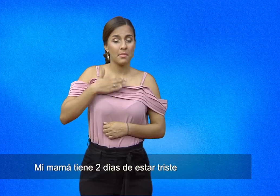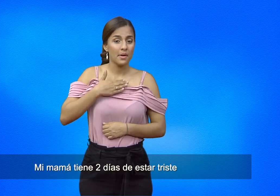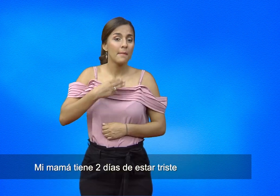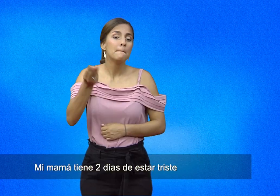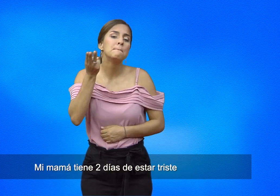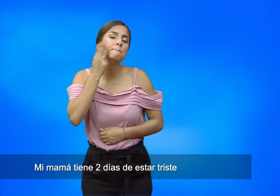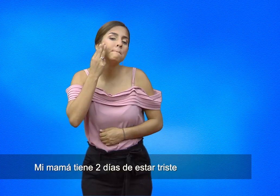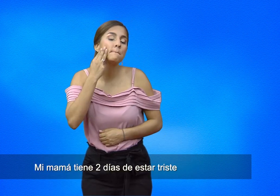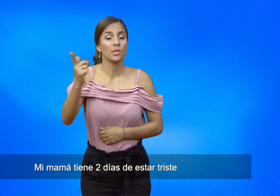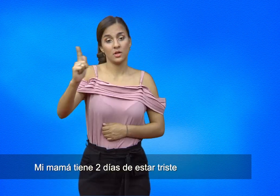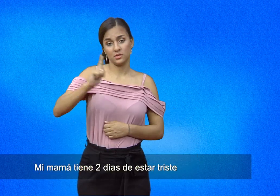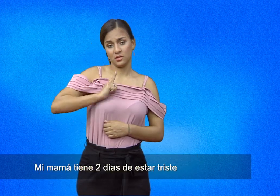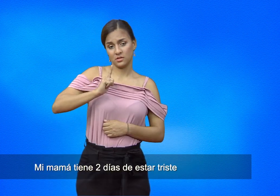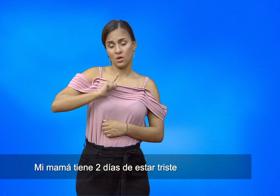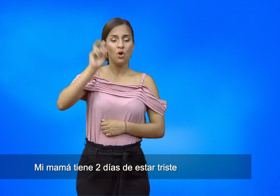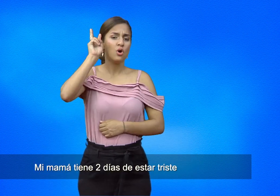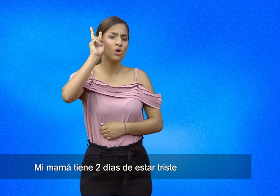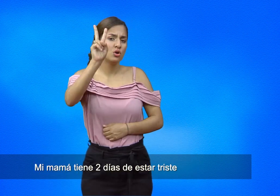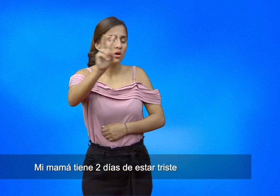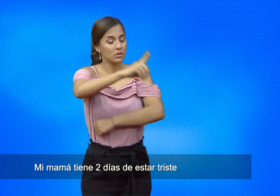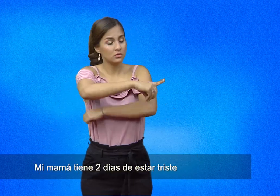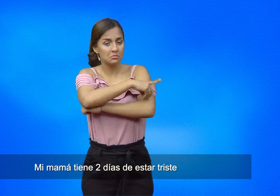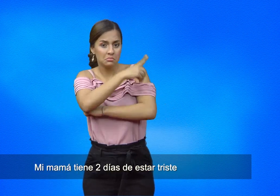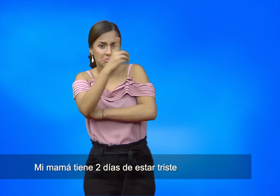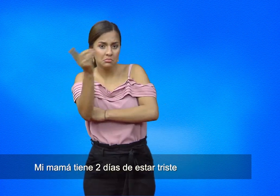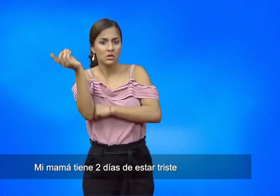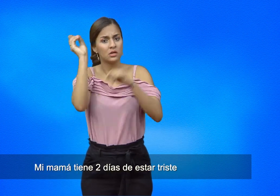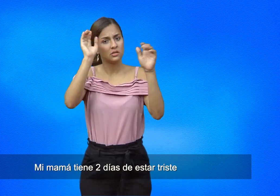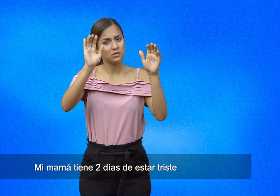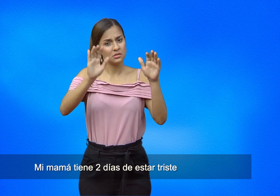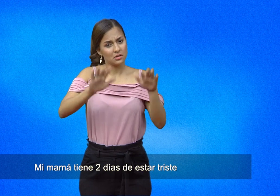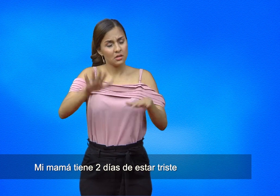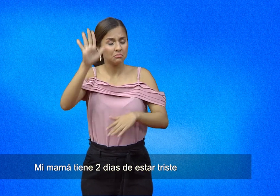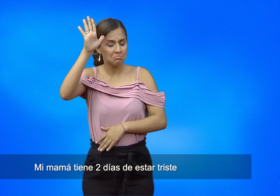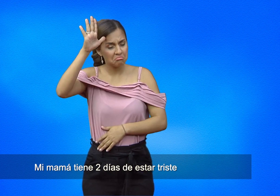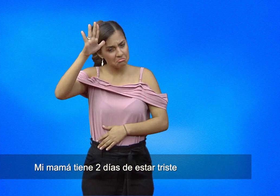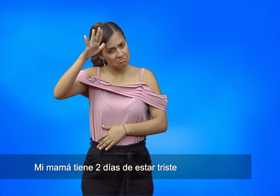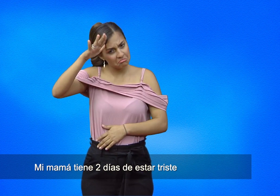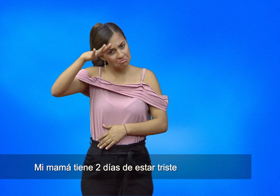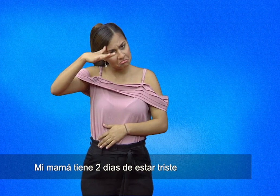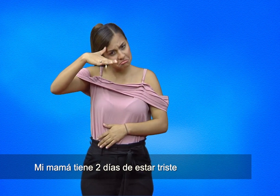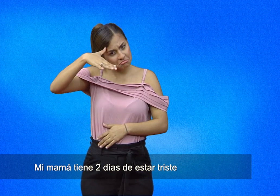mi mamá tiene dos días de estar triste